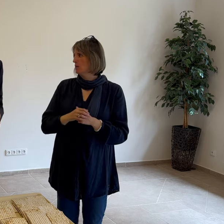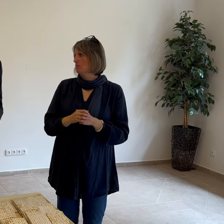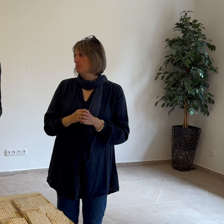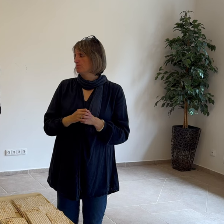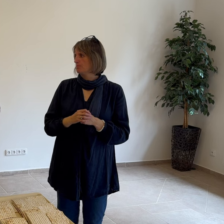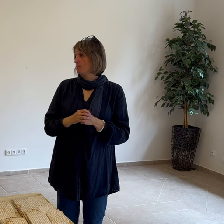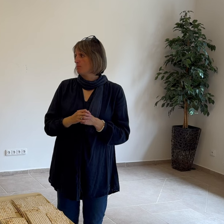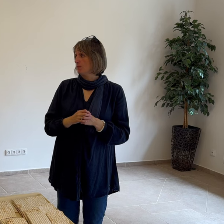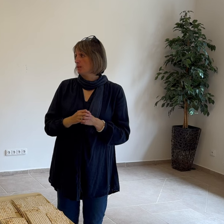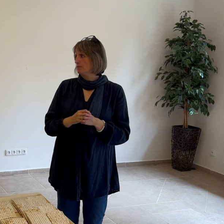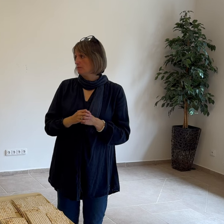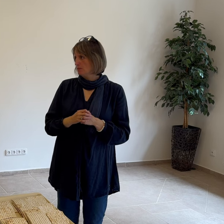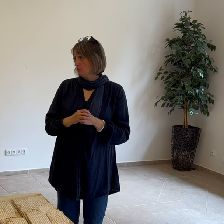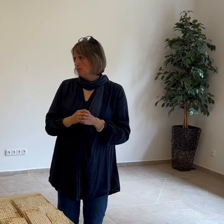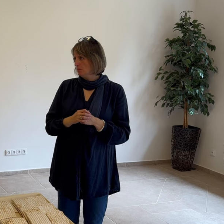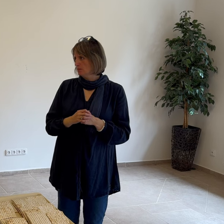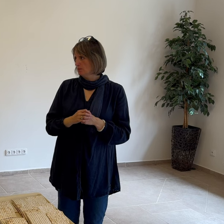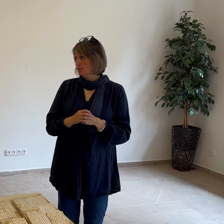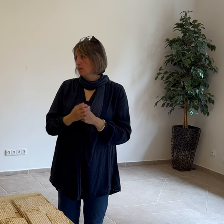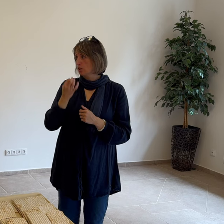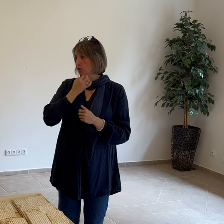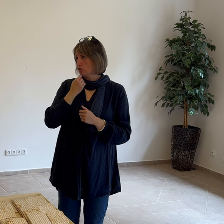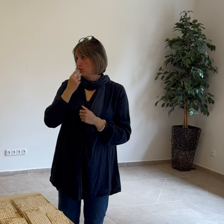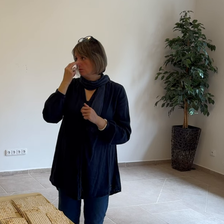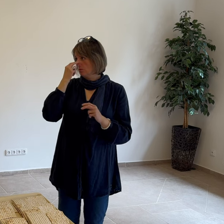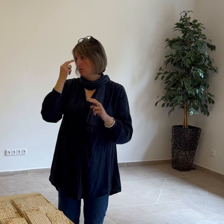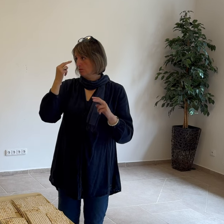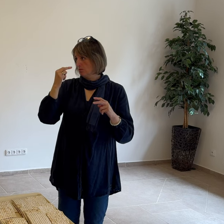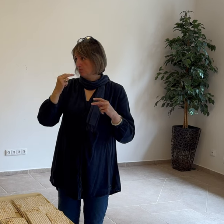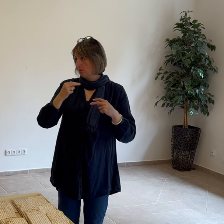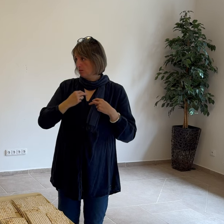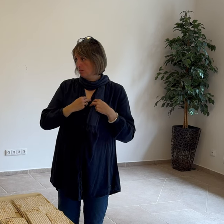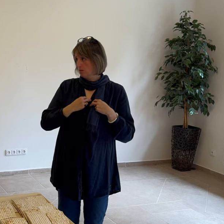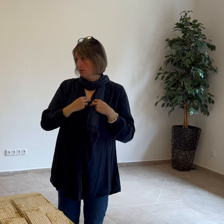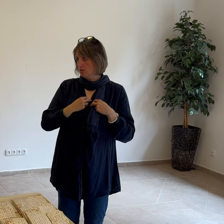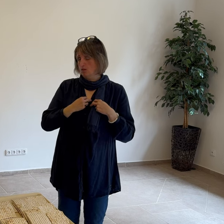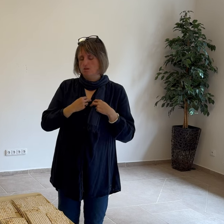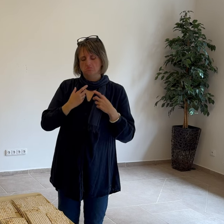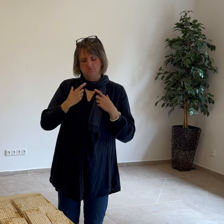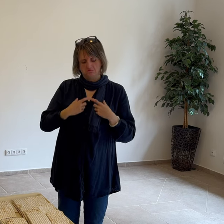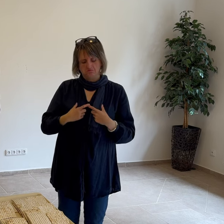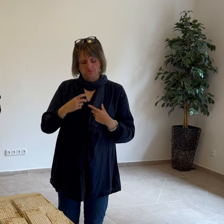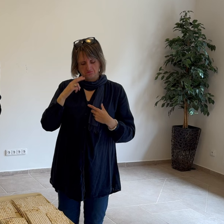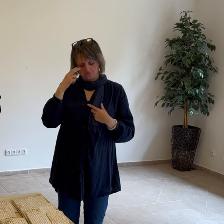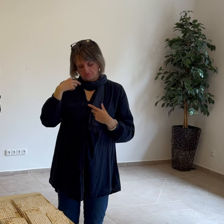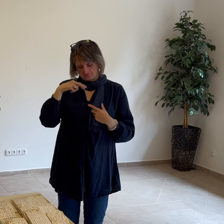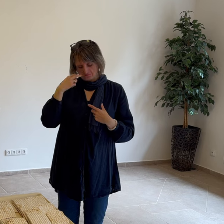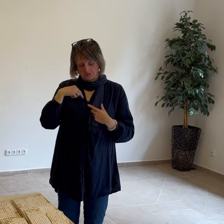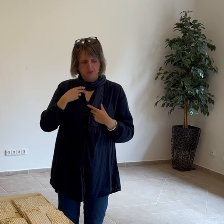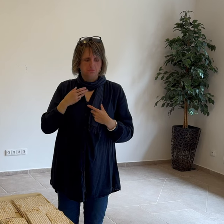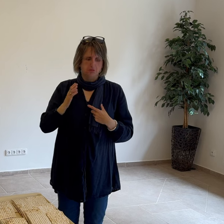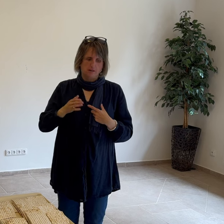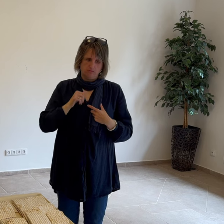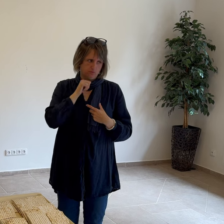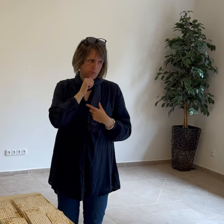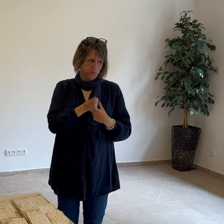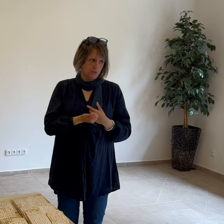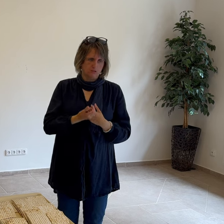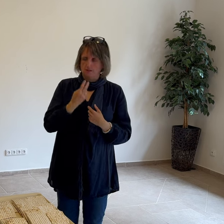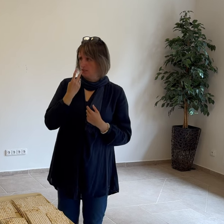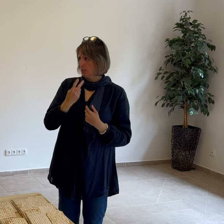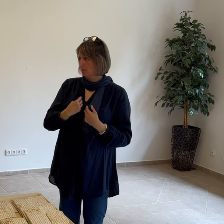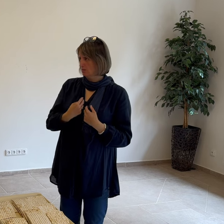spravedlivě když se podíváme na sebe tak většinou nevidíme sami sebe objektivně když se ale díváme na Krista a